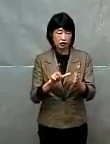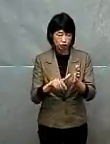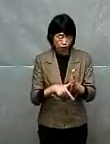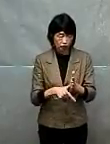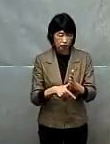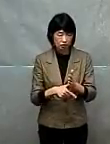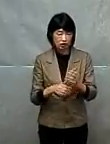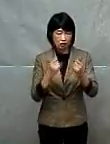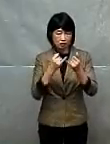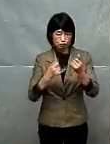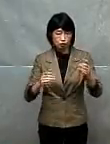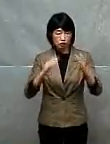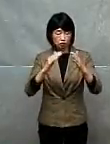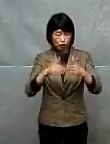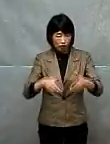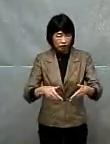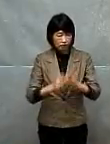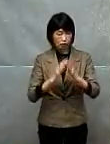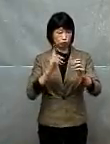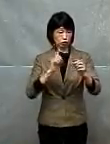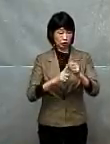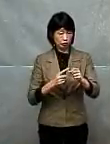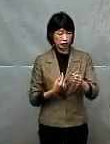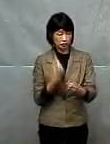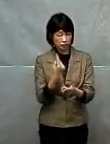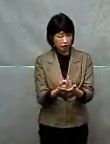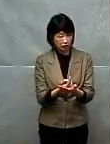のために行かれたんですか。